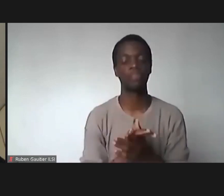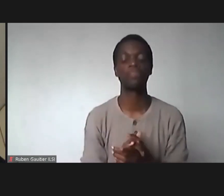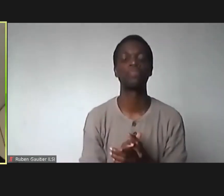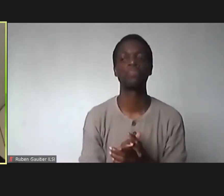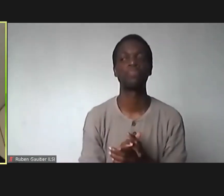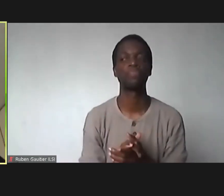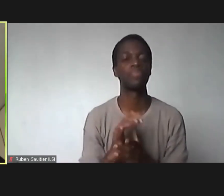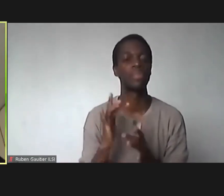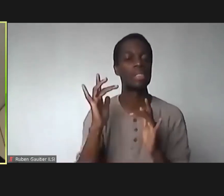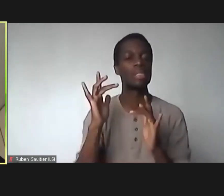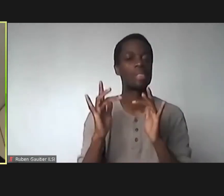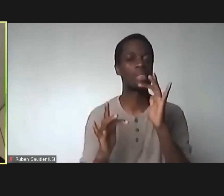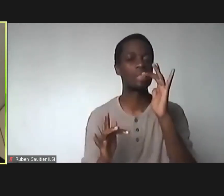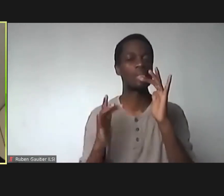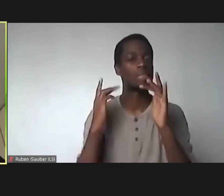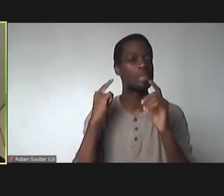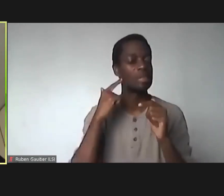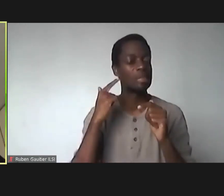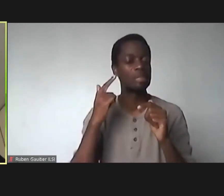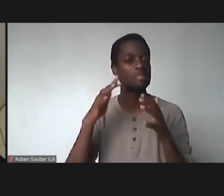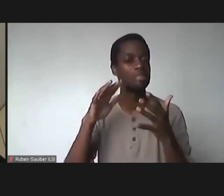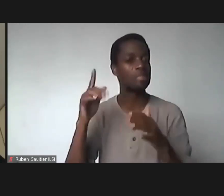se está yendo la conexión.